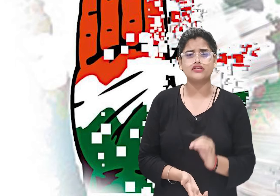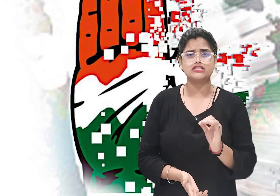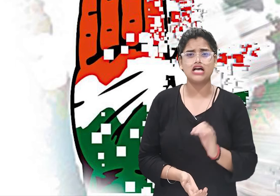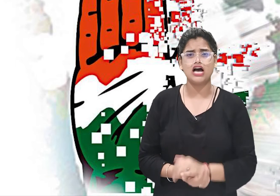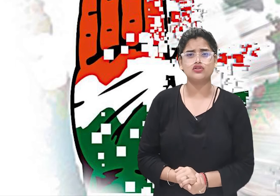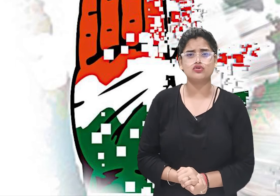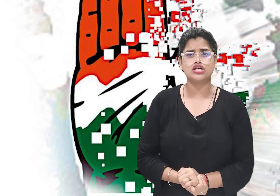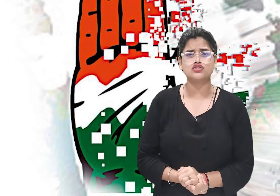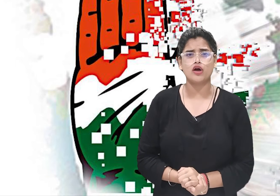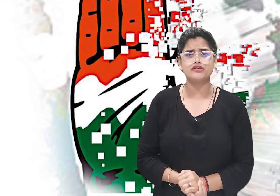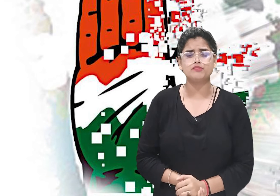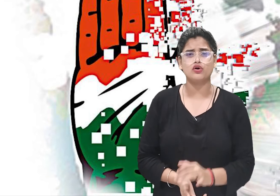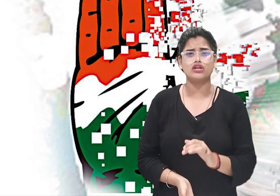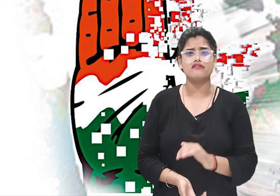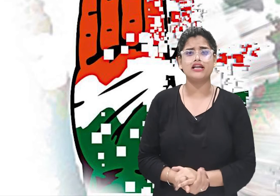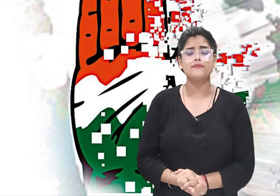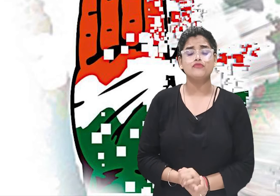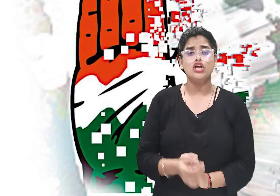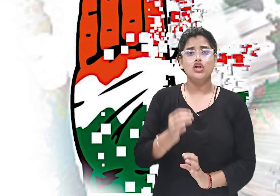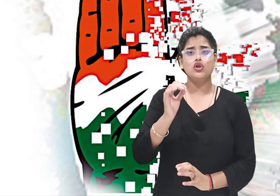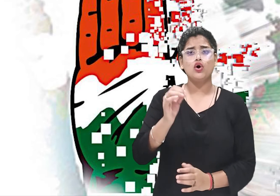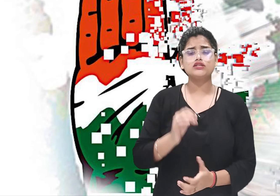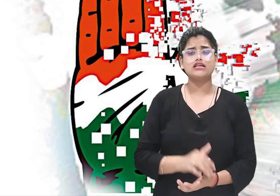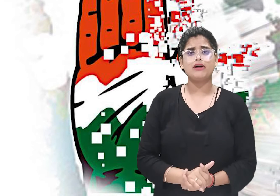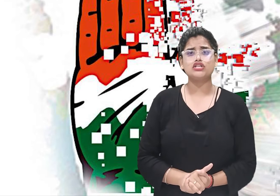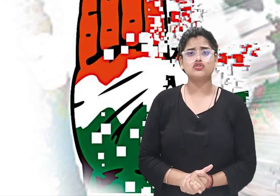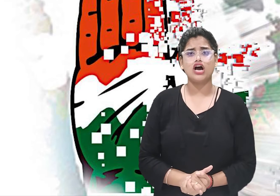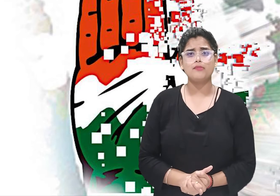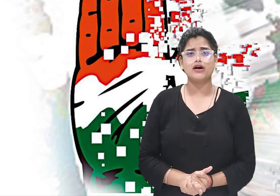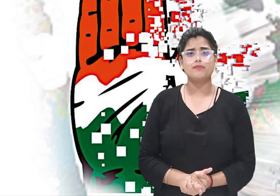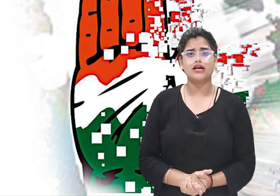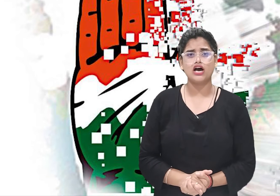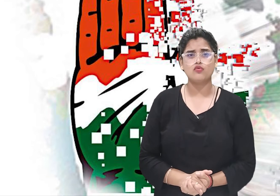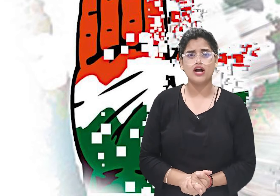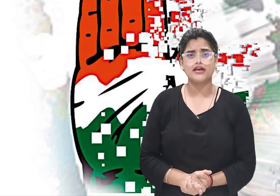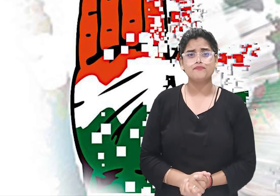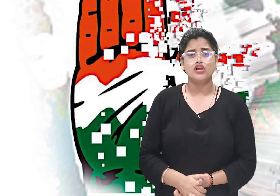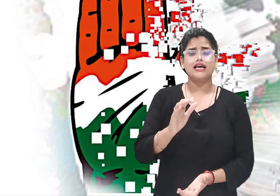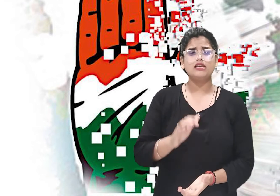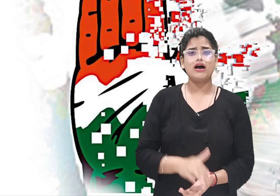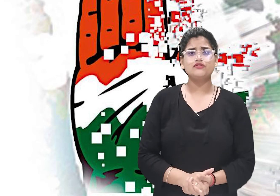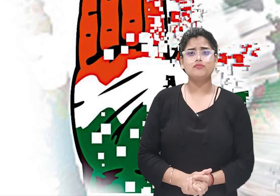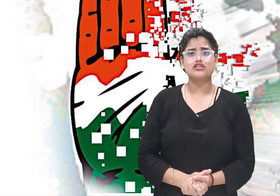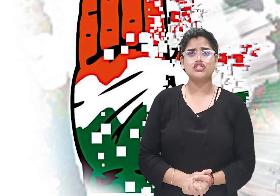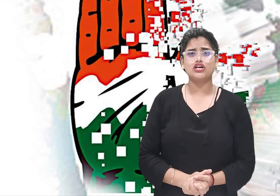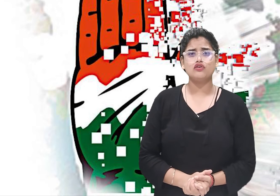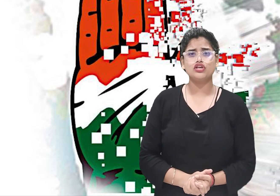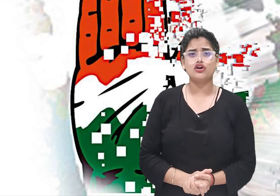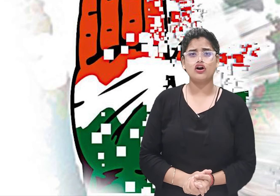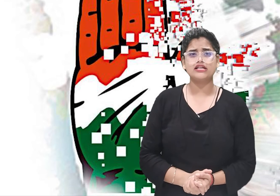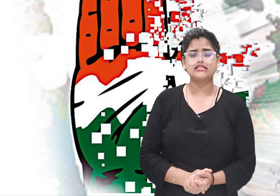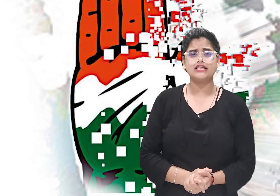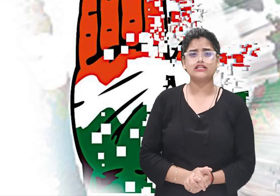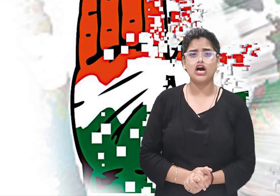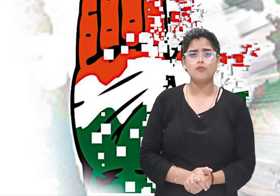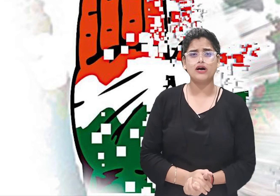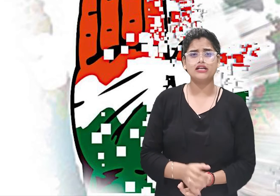के साथ 2024 में होने वाले लोकसभा चुनाव पर बना हुआ है रही बात विपक्षी दलों की कांग्रेस के नेताओं पर